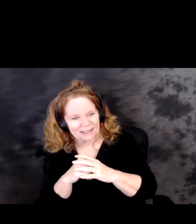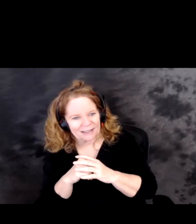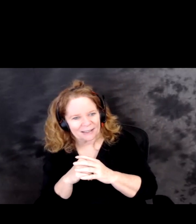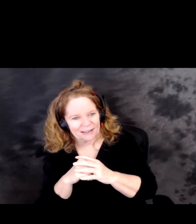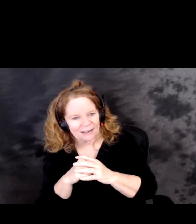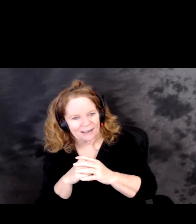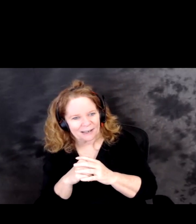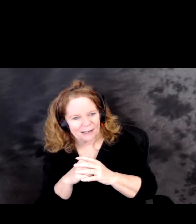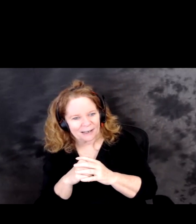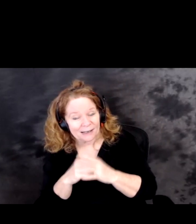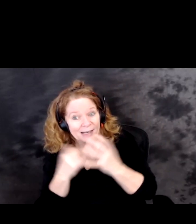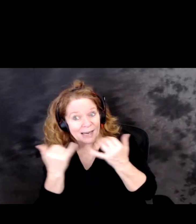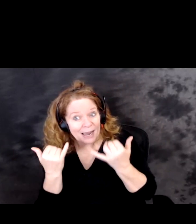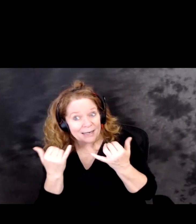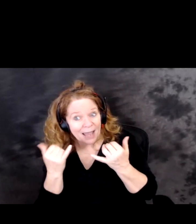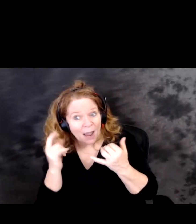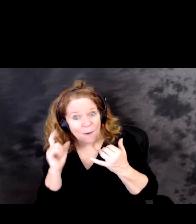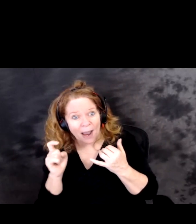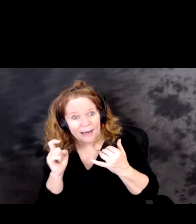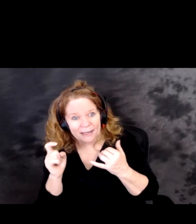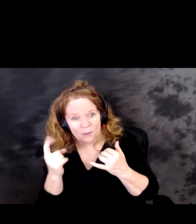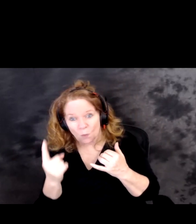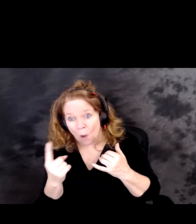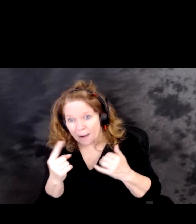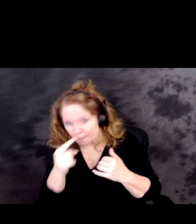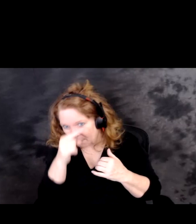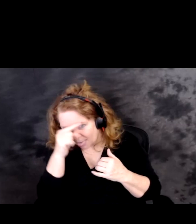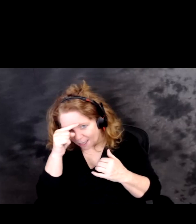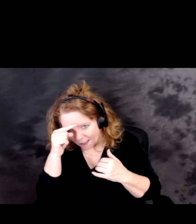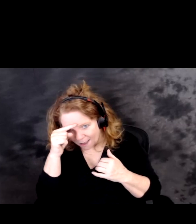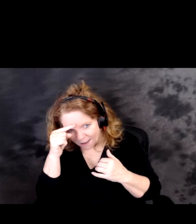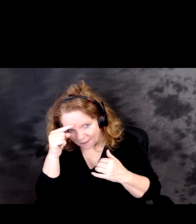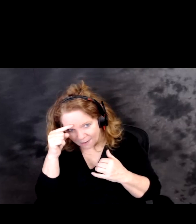Fantástico. Y solamente necesito